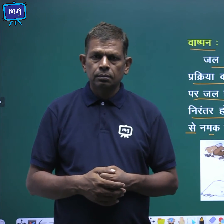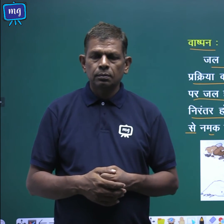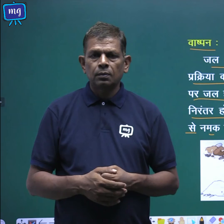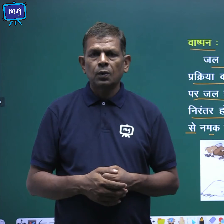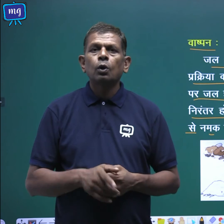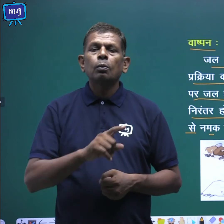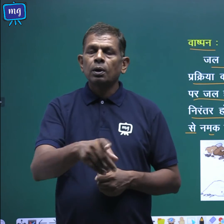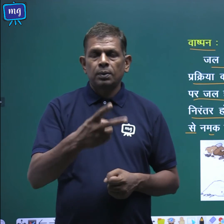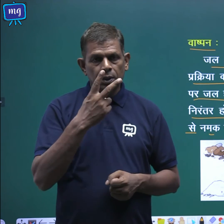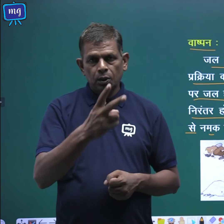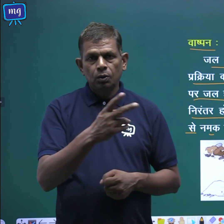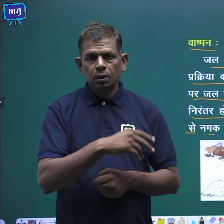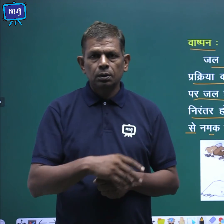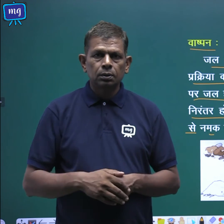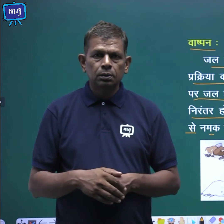आपने भी देखा होगा